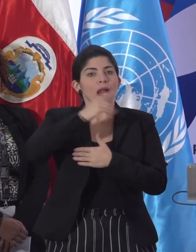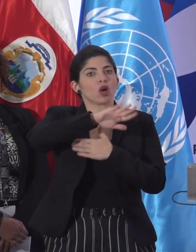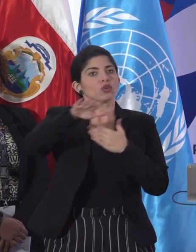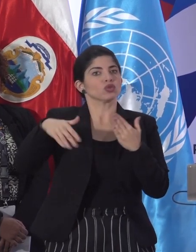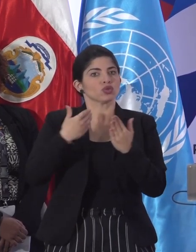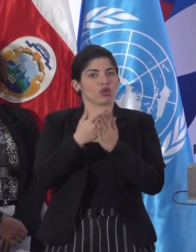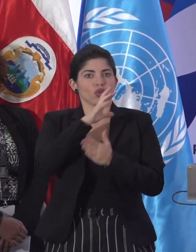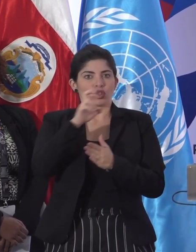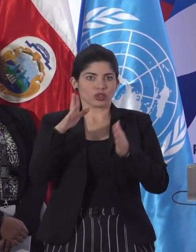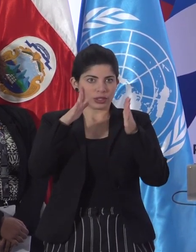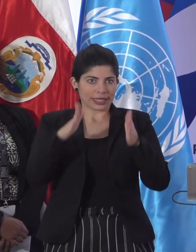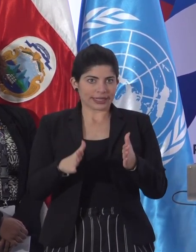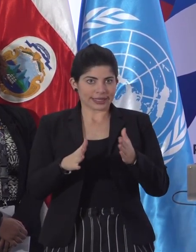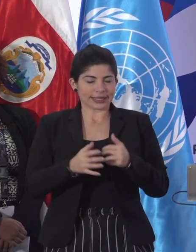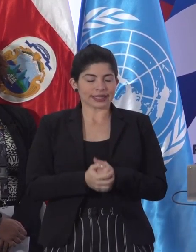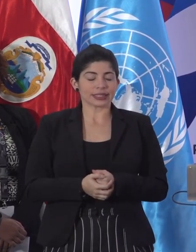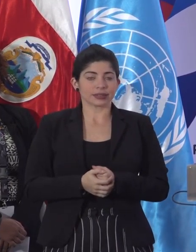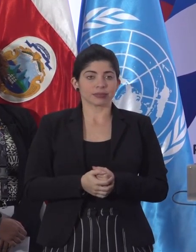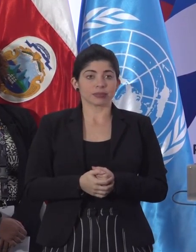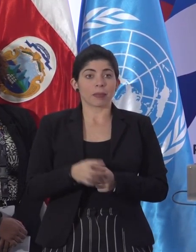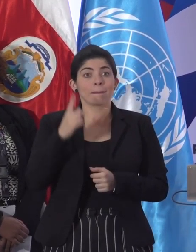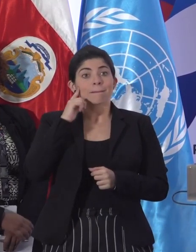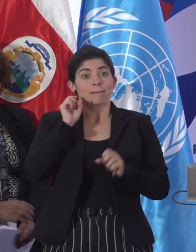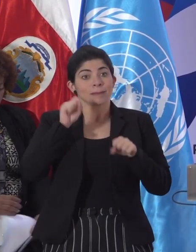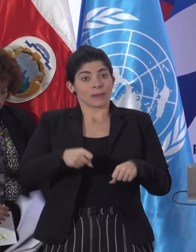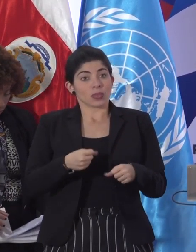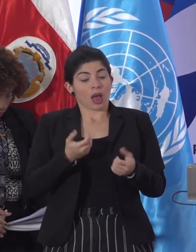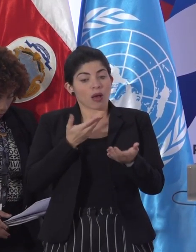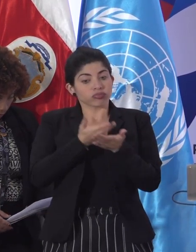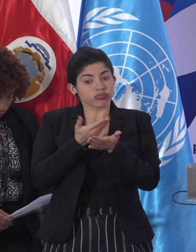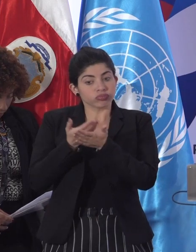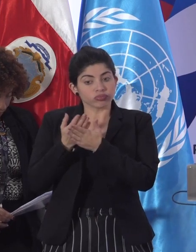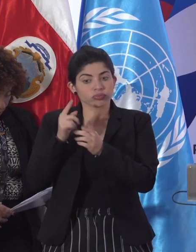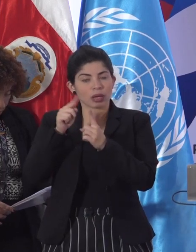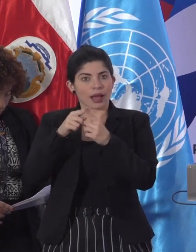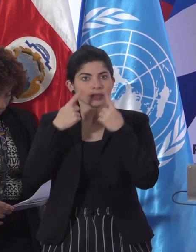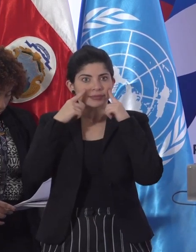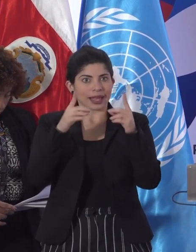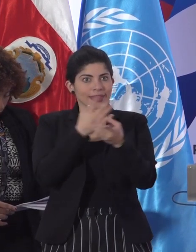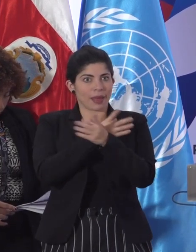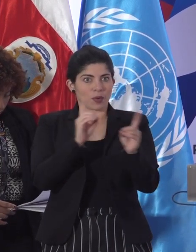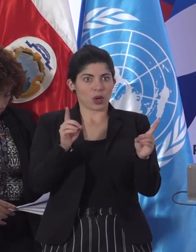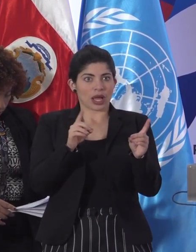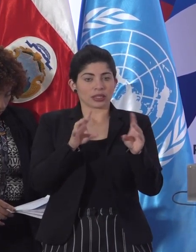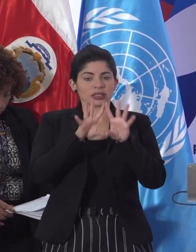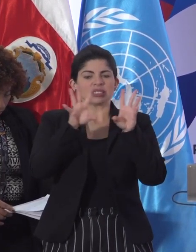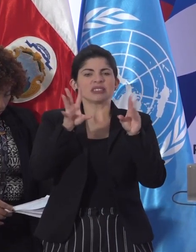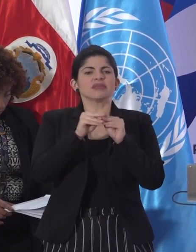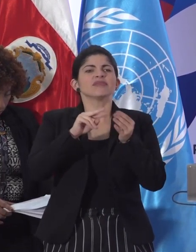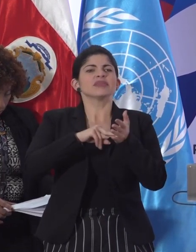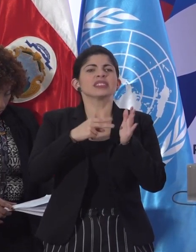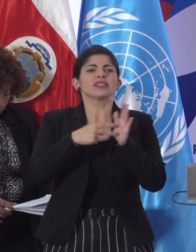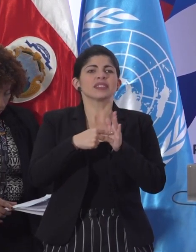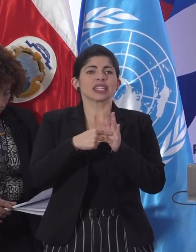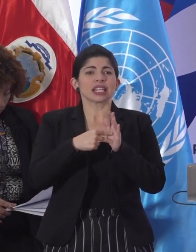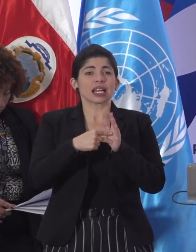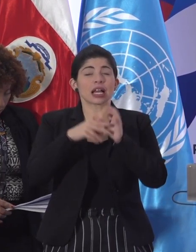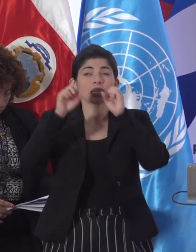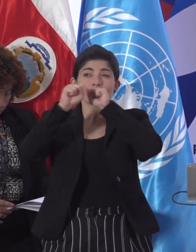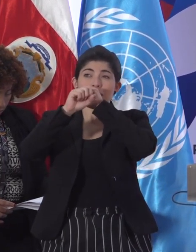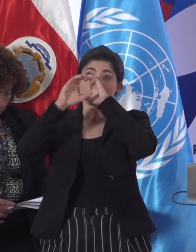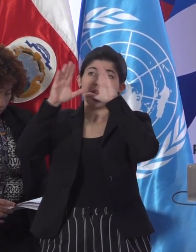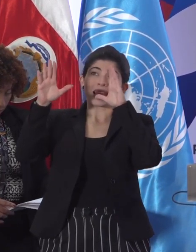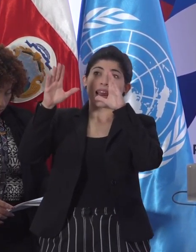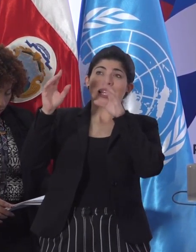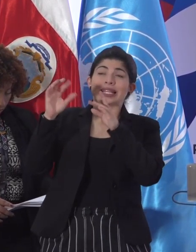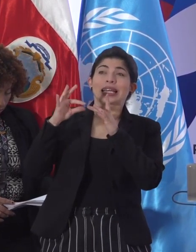y todas las costarricenses, para aportar en términos de democracia. Implica romper los imaginarios de